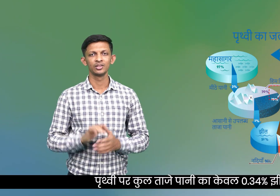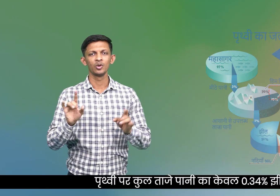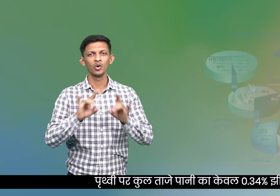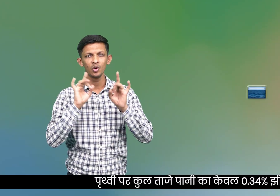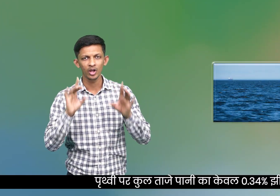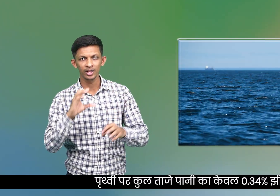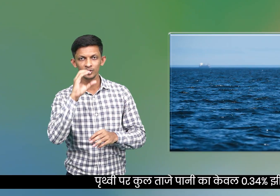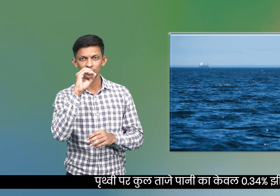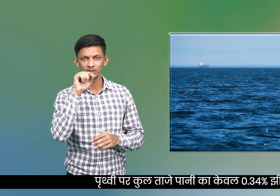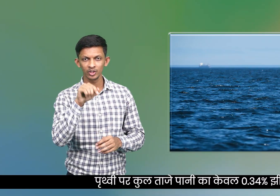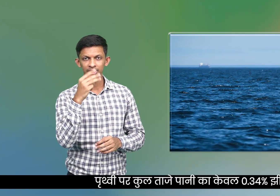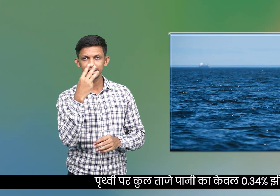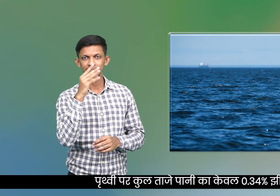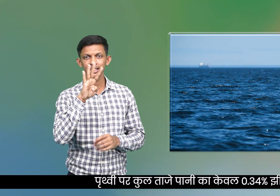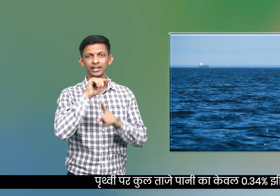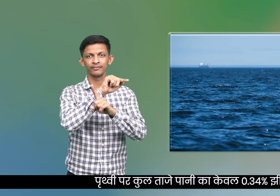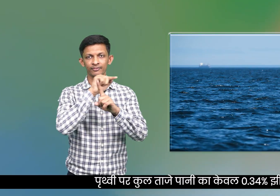0.34% झीलों,